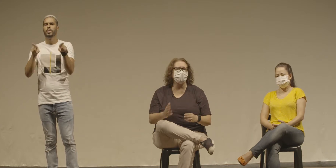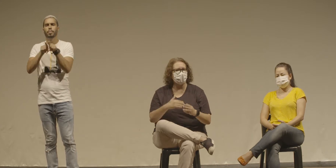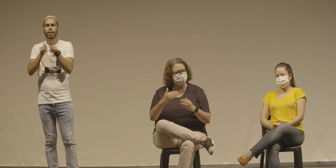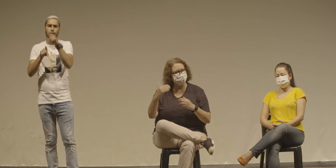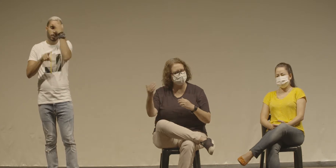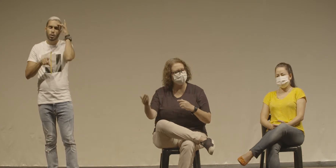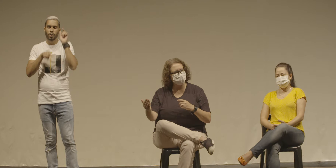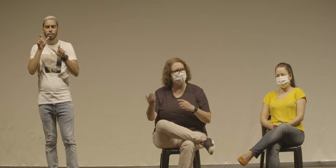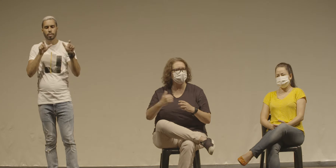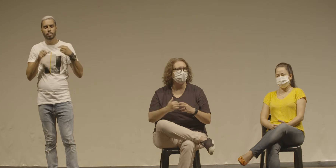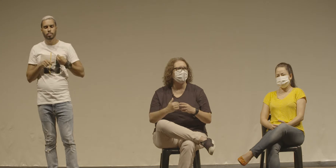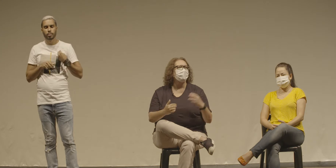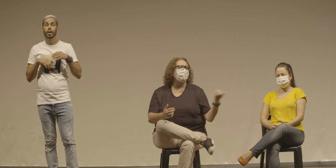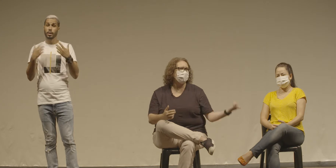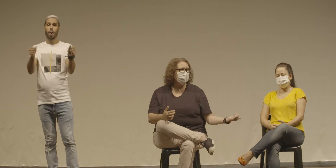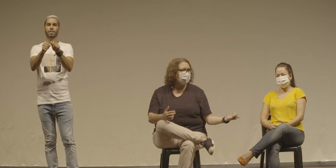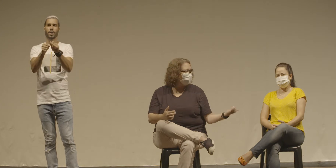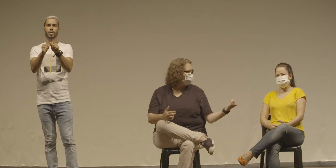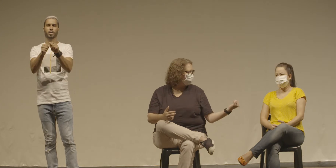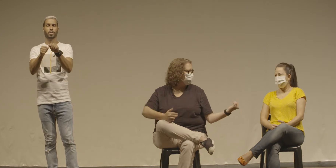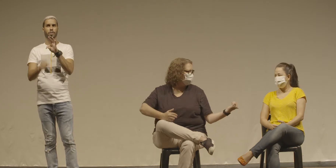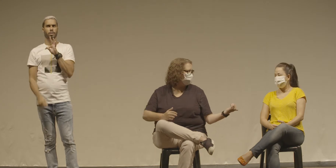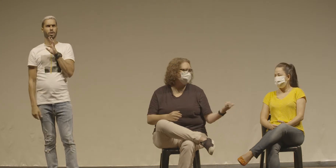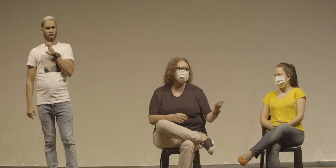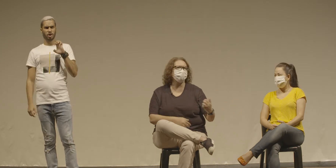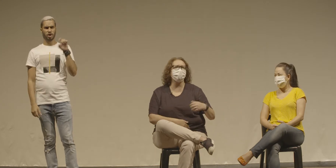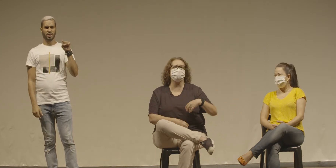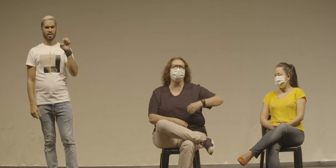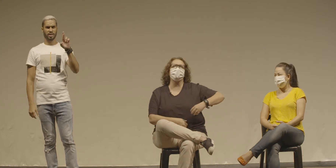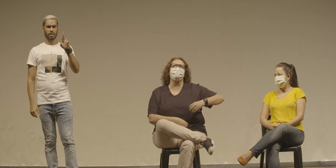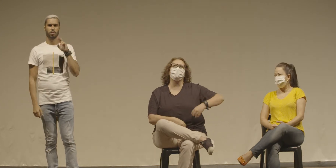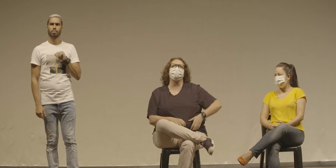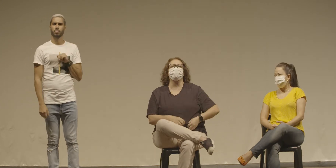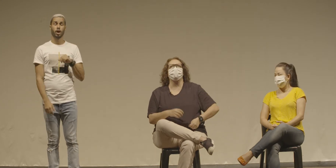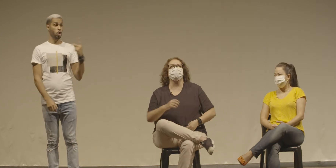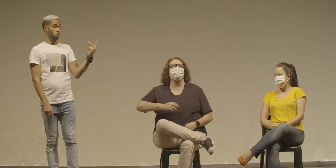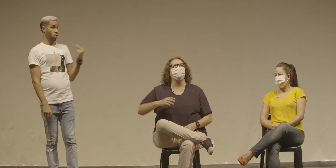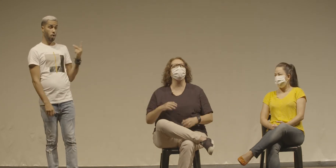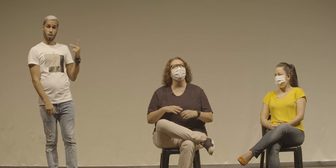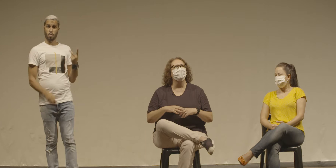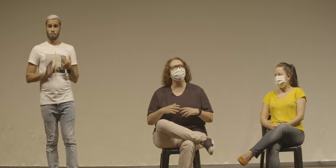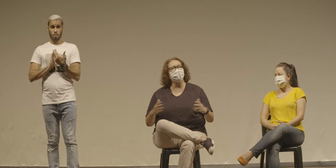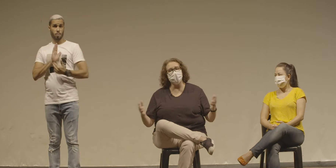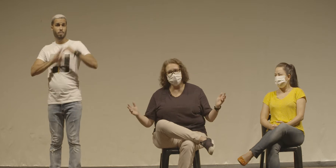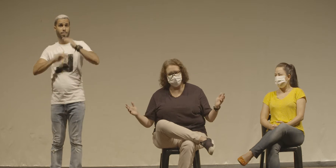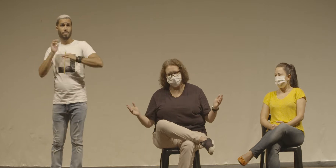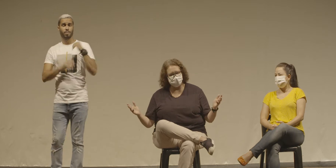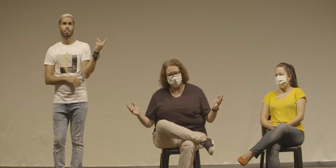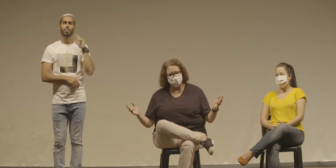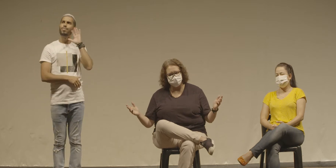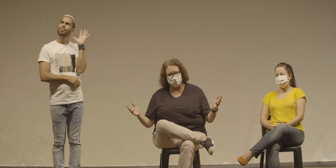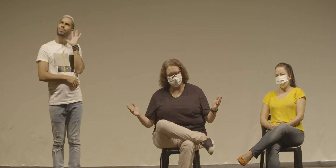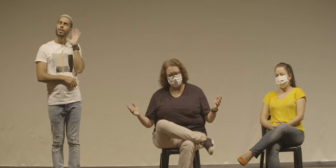história. E aí a gente fez então o teaser. Aí eu e a Ellen, enquanto roteiristas, começamos a pensar sobre, a gente tem quase 100 anos de